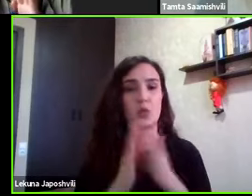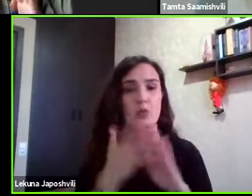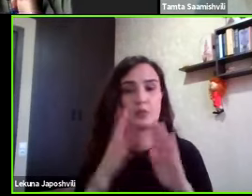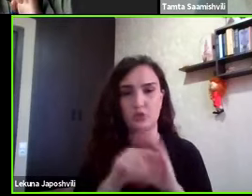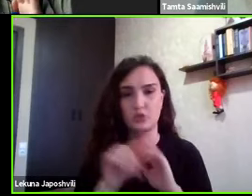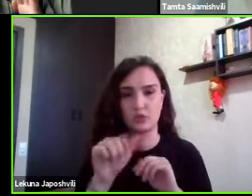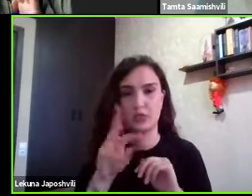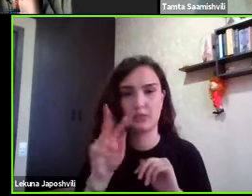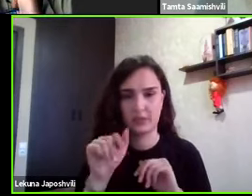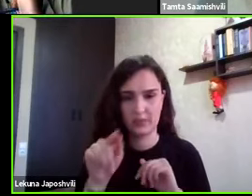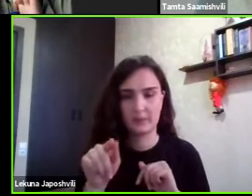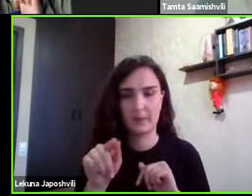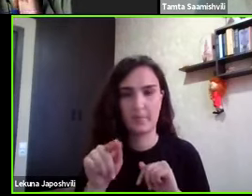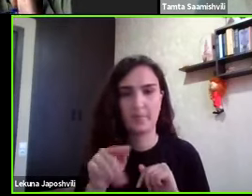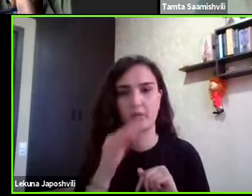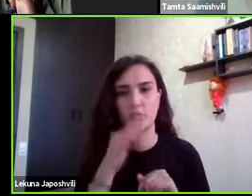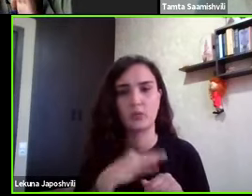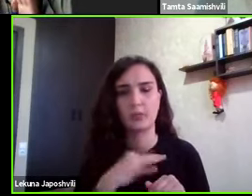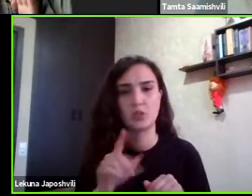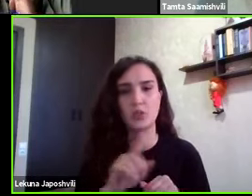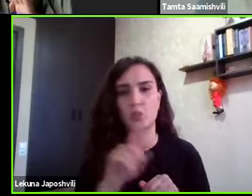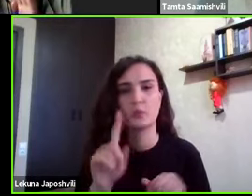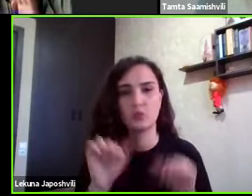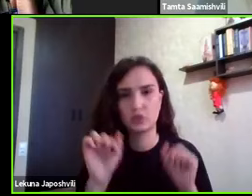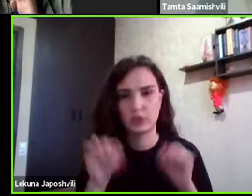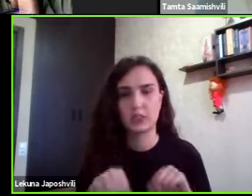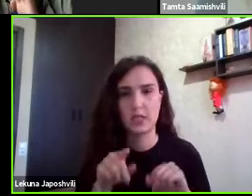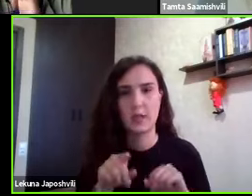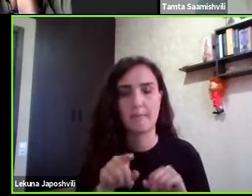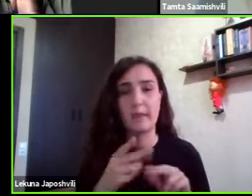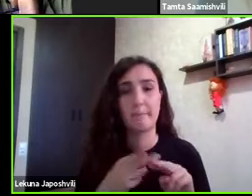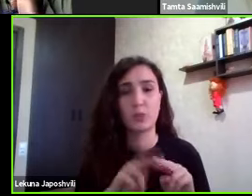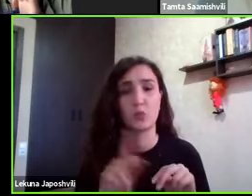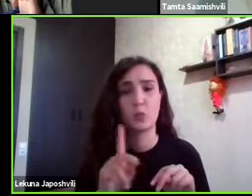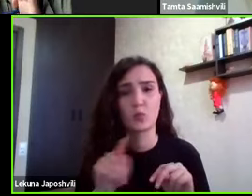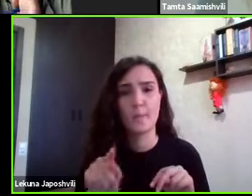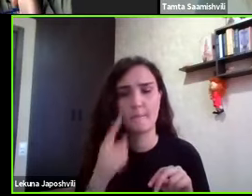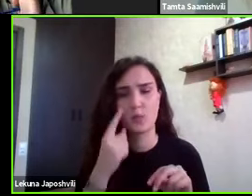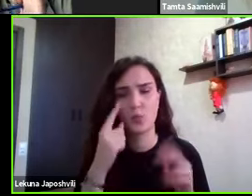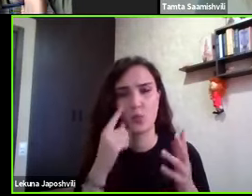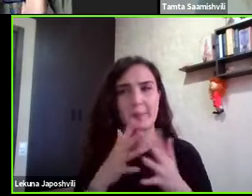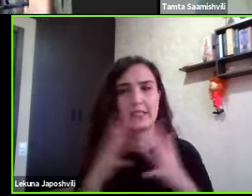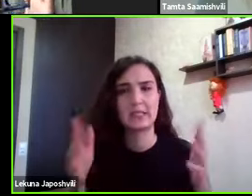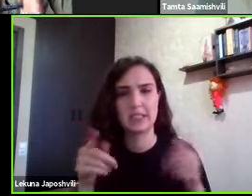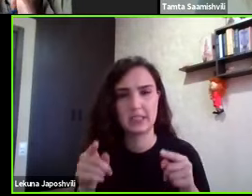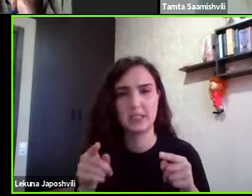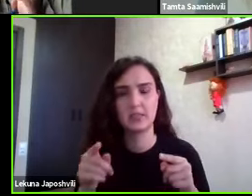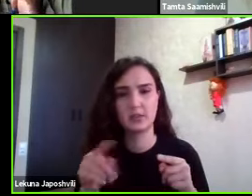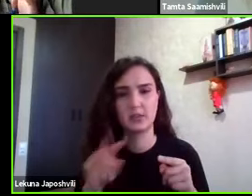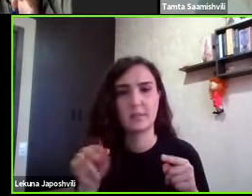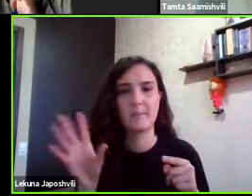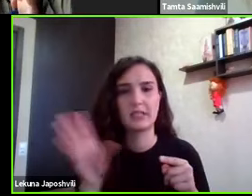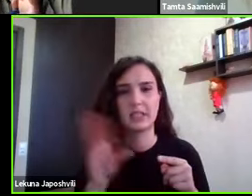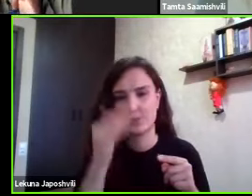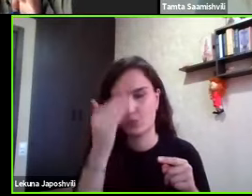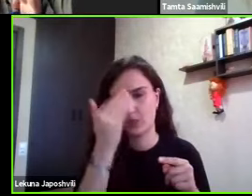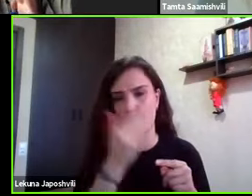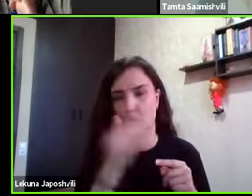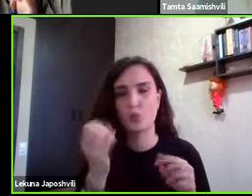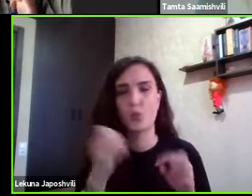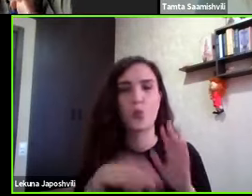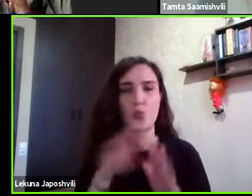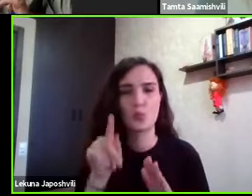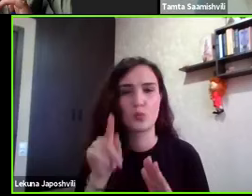თამთა გვეუბნებიან, რომ შეიძლება, იმიტომ რომ ესე იგი უმეტეს კი არა, მთელი მოსახლეობა უფრო